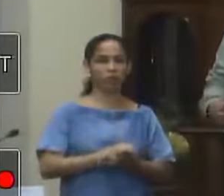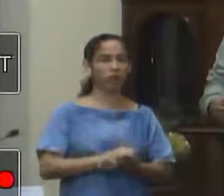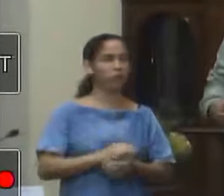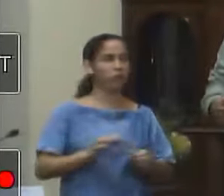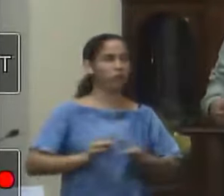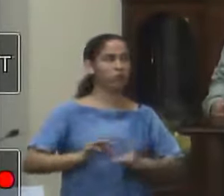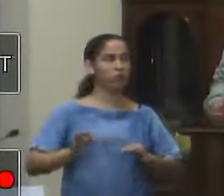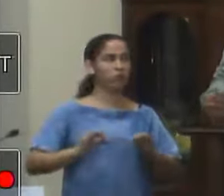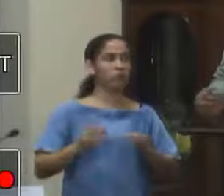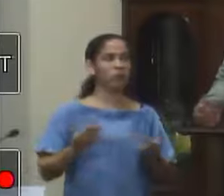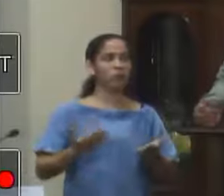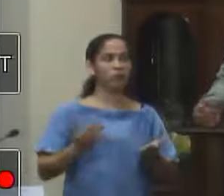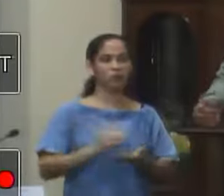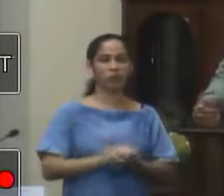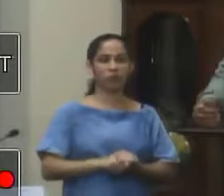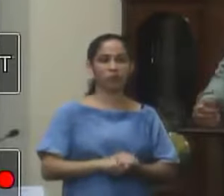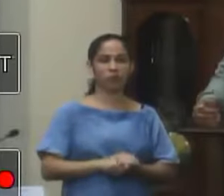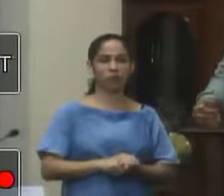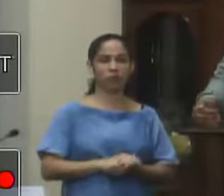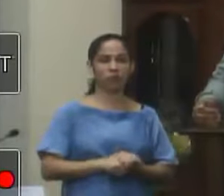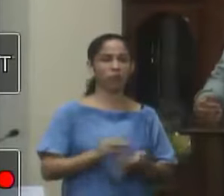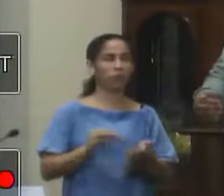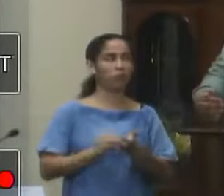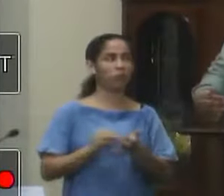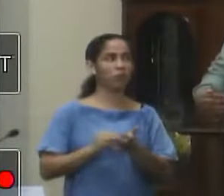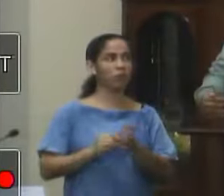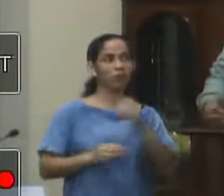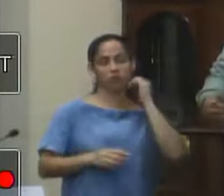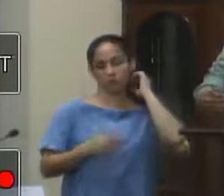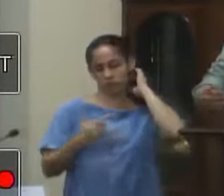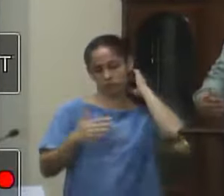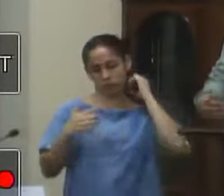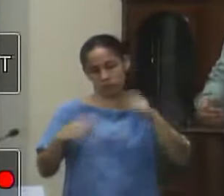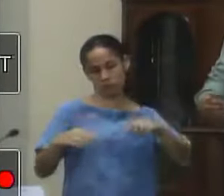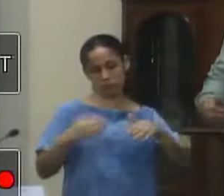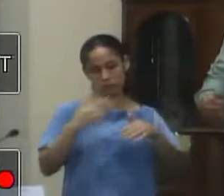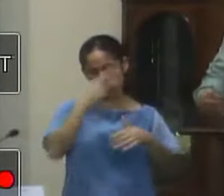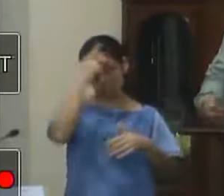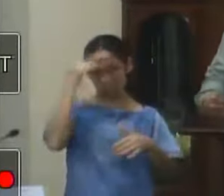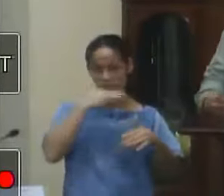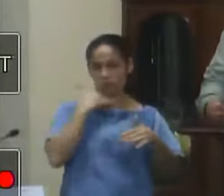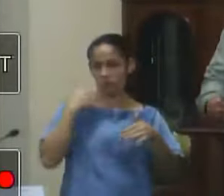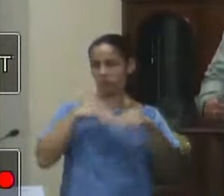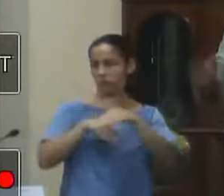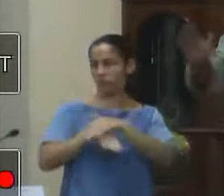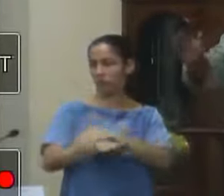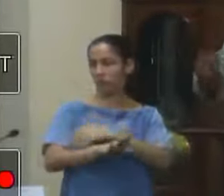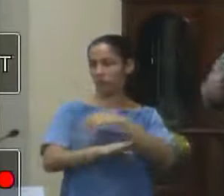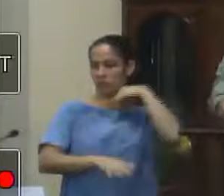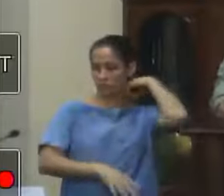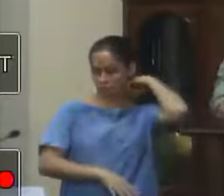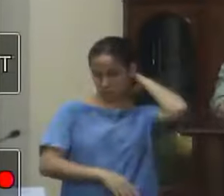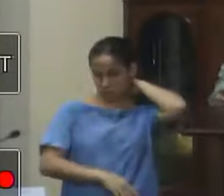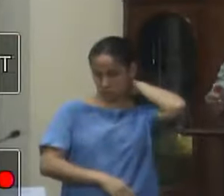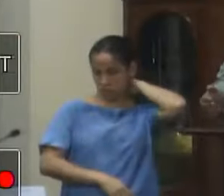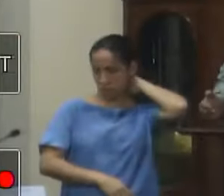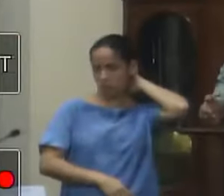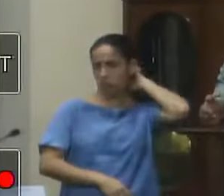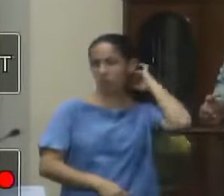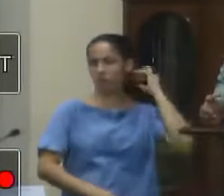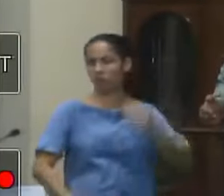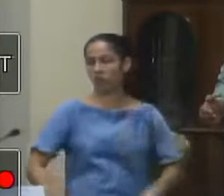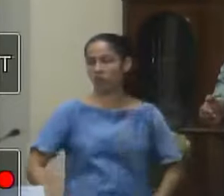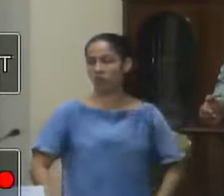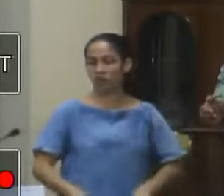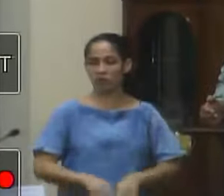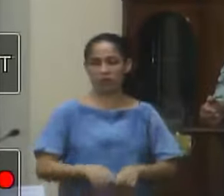que está enfrentando hoje, a falta de sepulturas para se enterrar os seus entes queridos aqui no cemitério do Riachuelo e